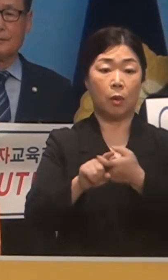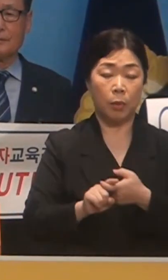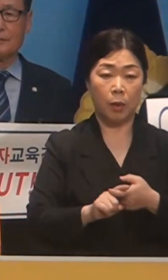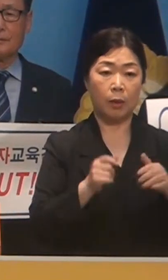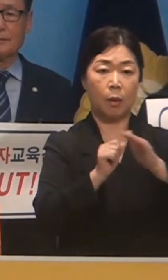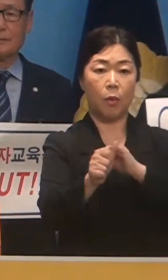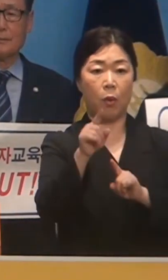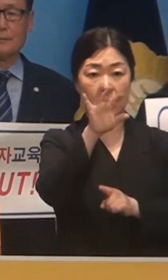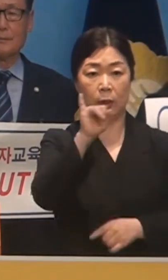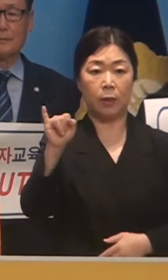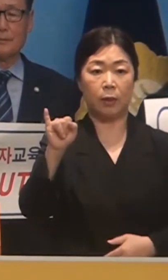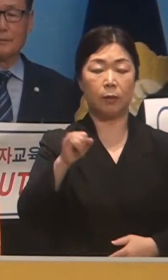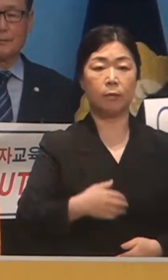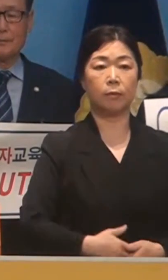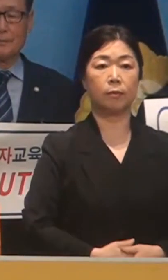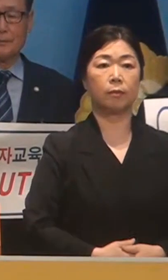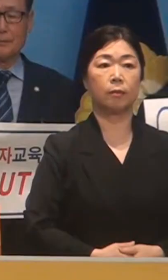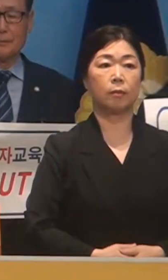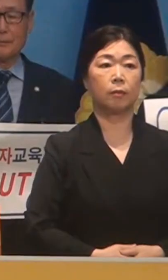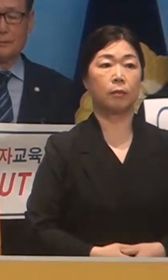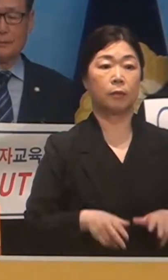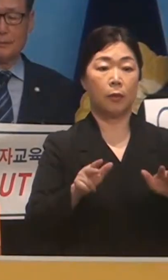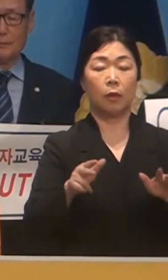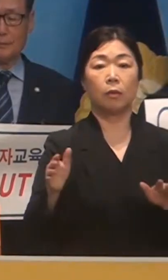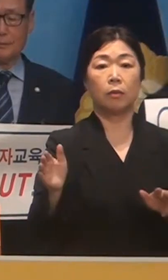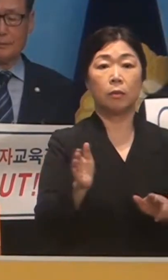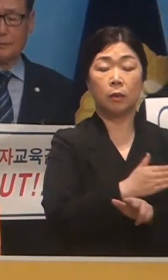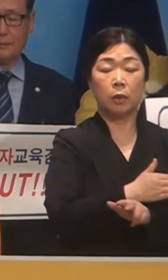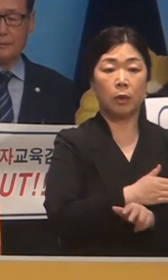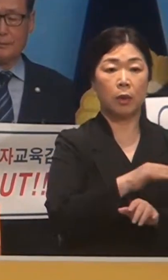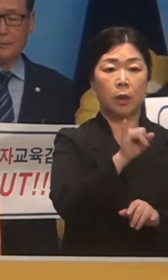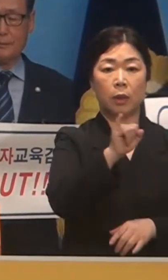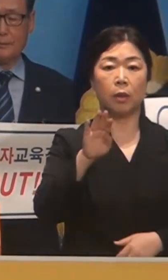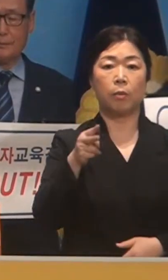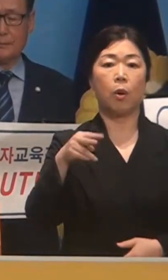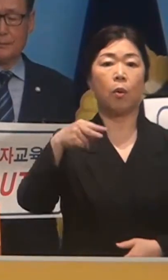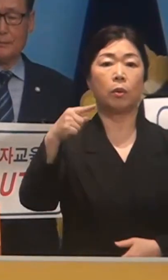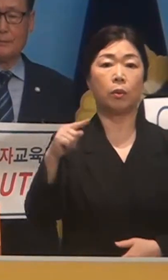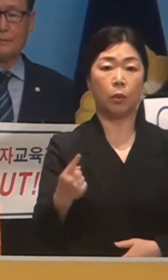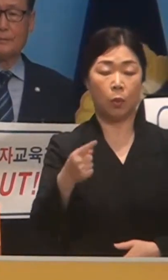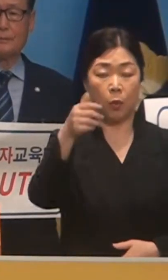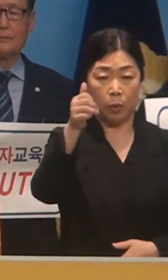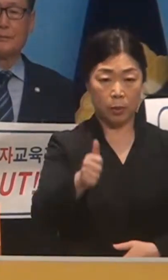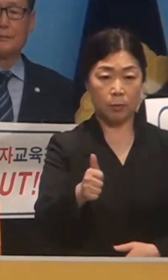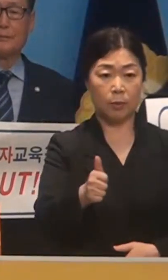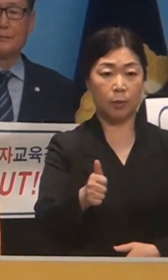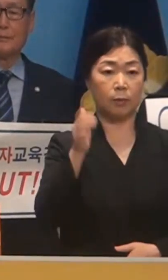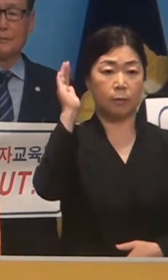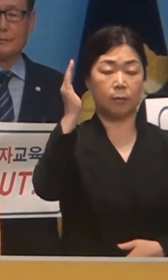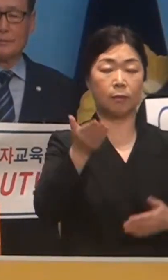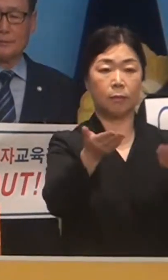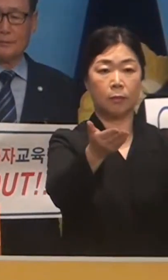이신희 대표님이십니다. 그러면 지금부터 우리 이병도 대표 회장님께서